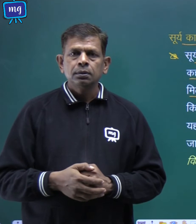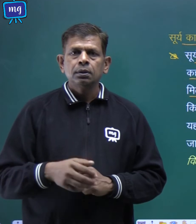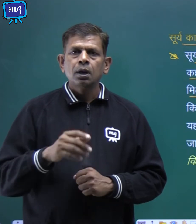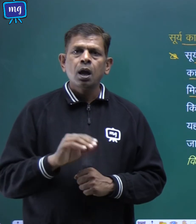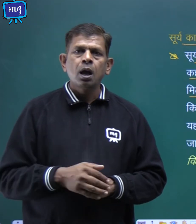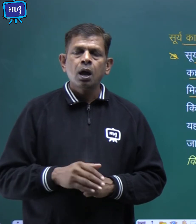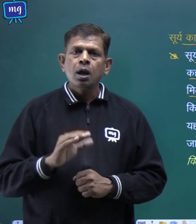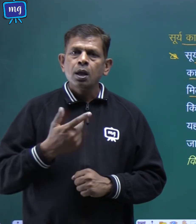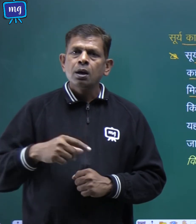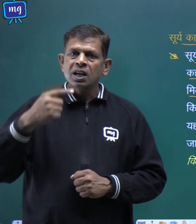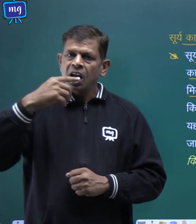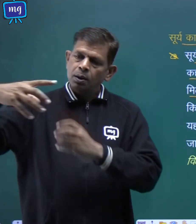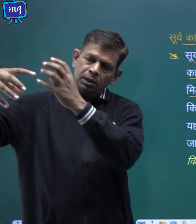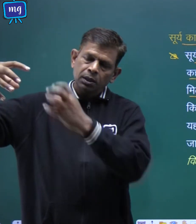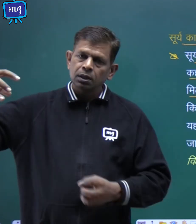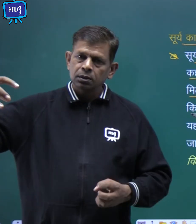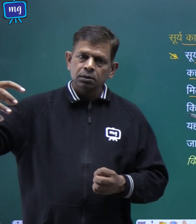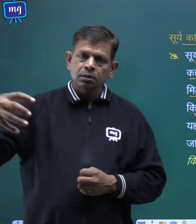जब प्रकाश की किरण